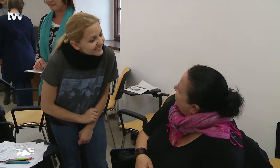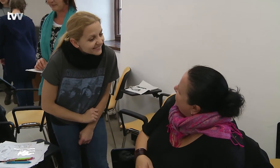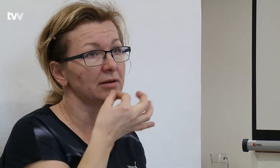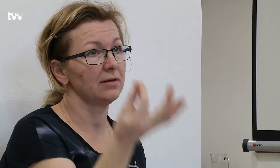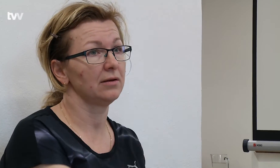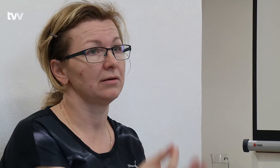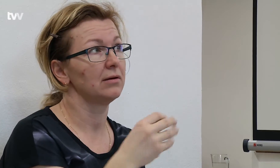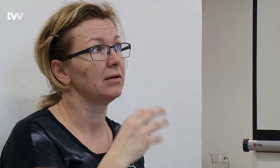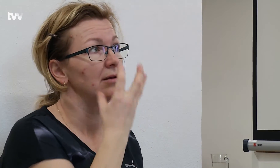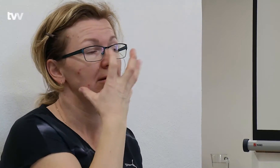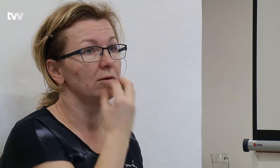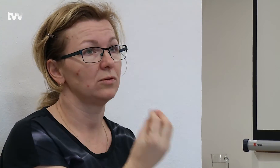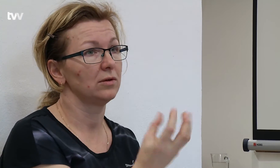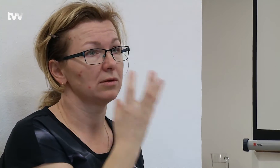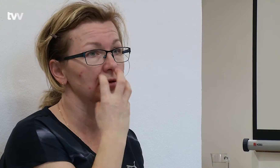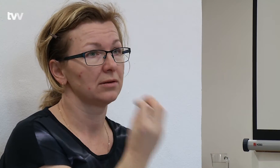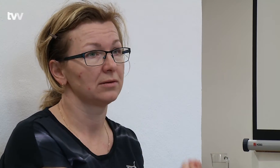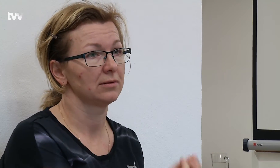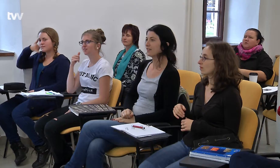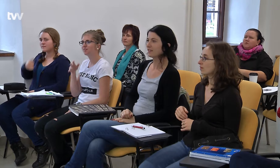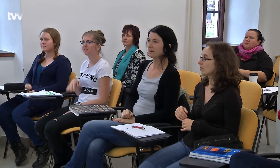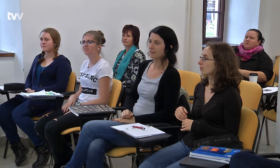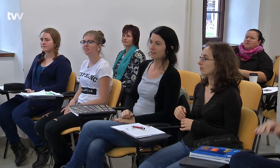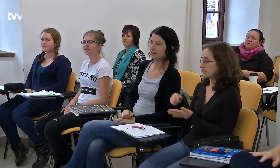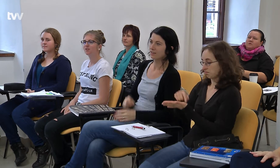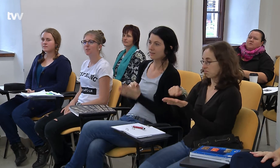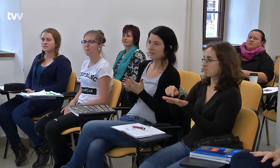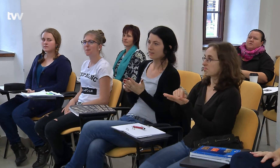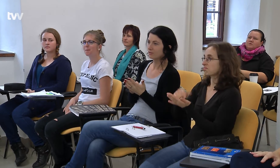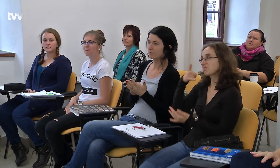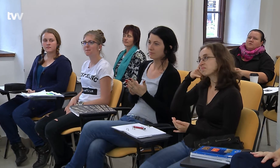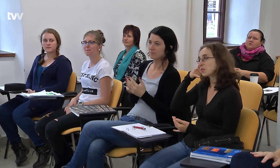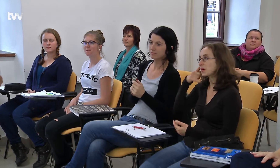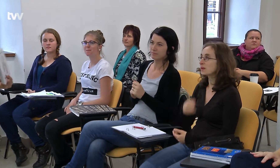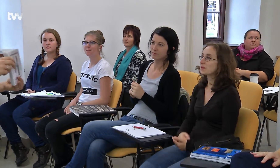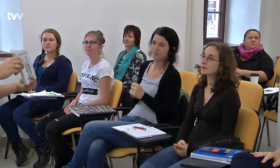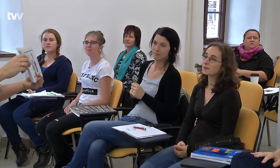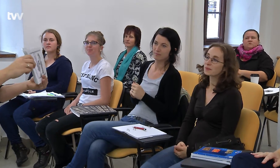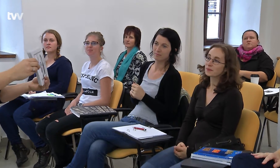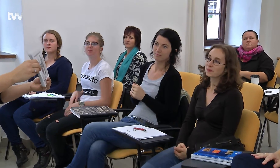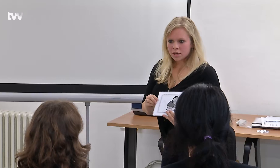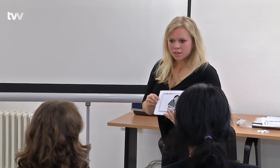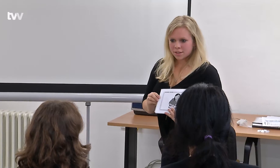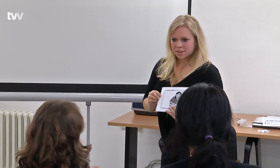spisovná forma českého znakového jazyka. Jednotlivé znaky se liší kraj od kraje a tak vznikají různá nářečí.